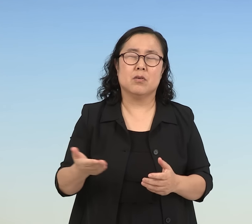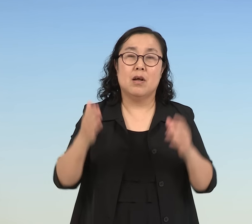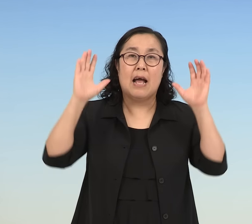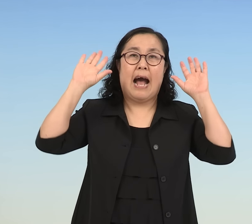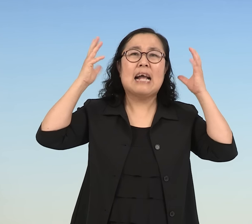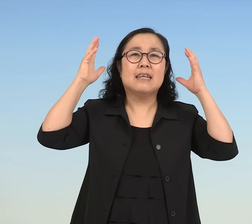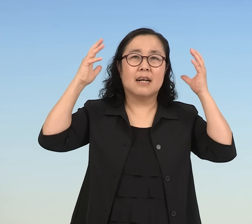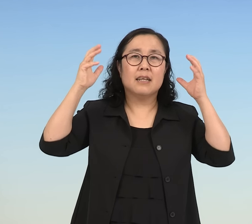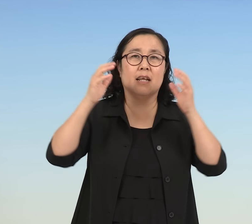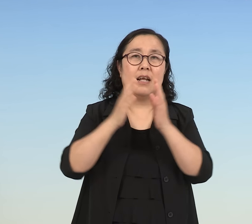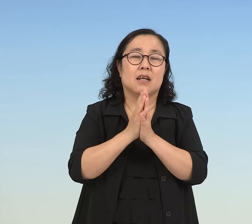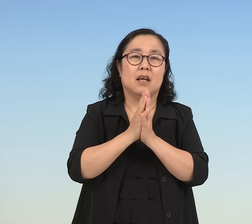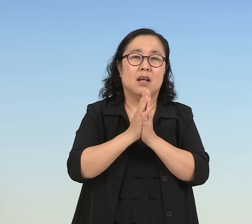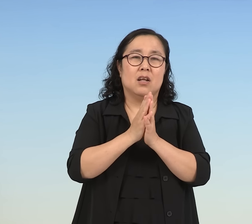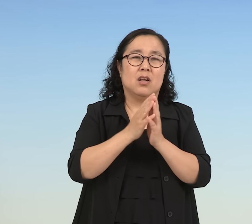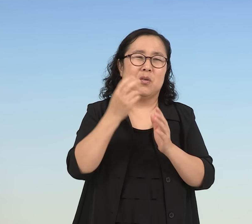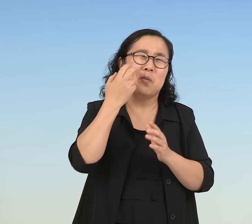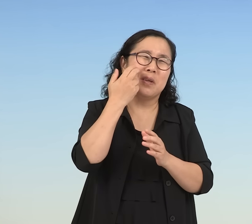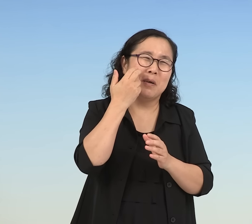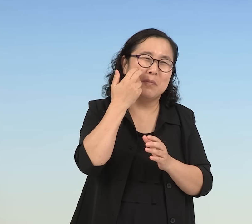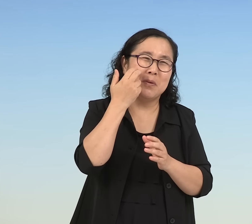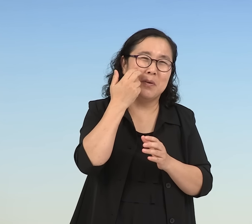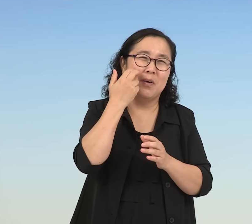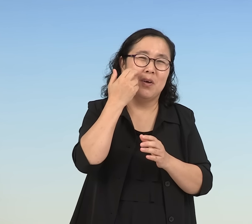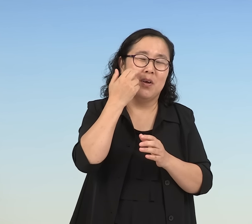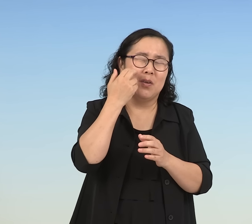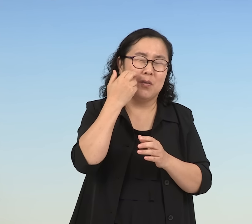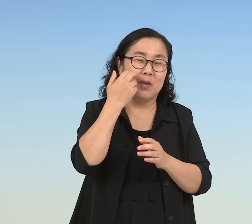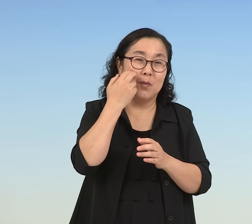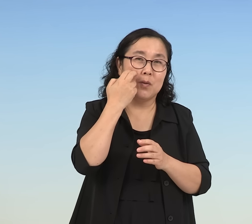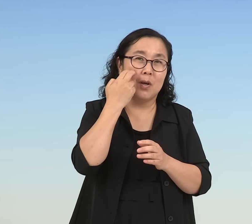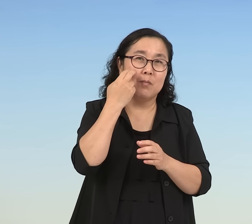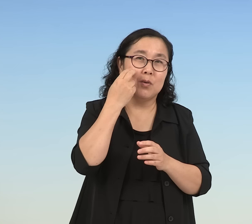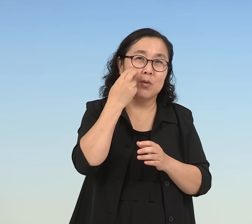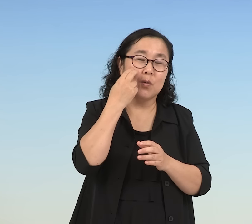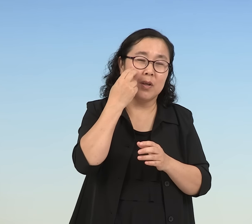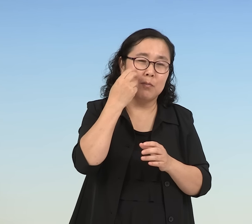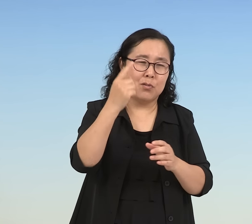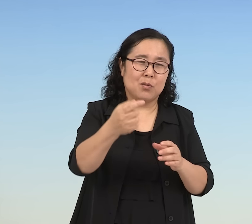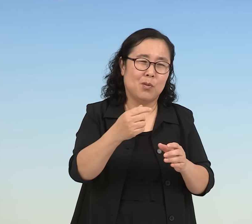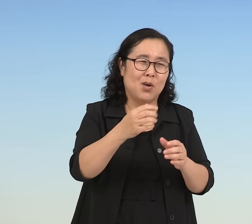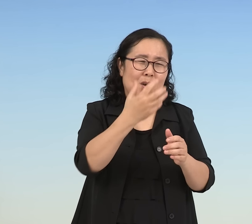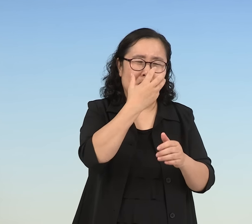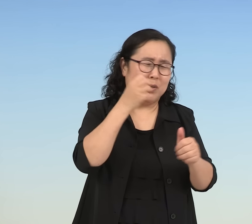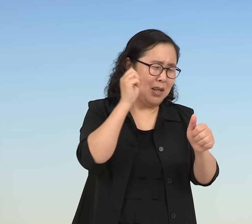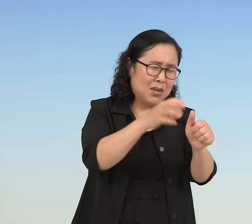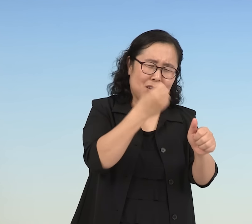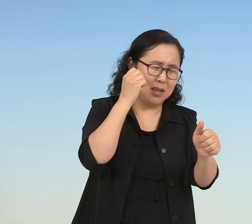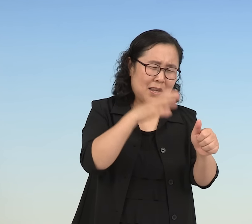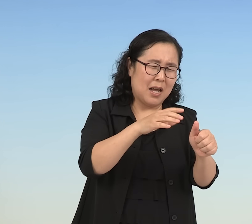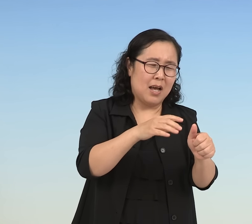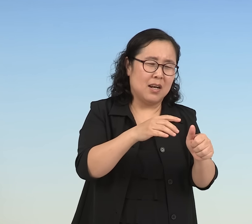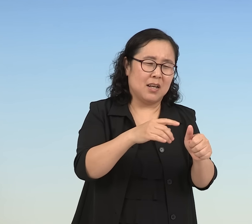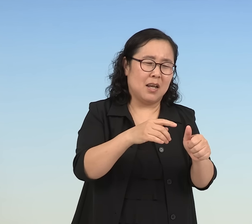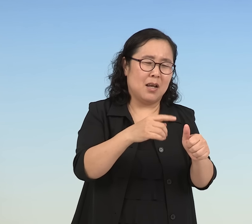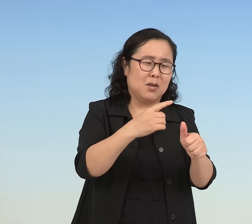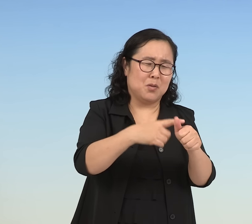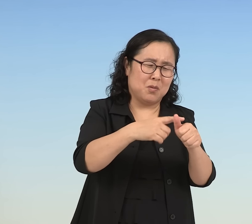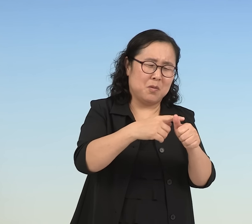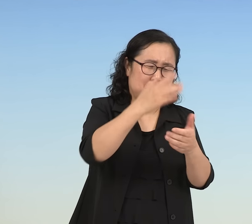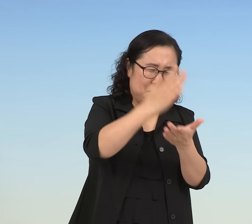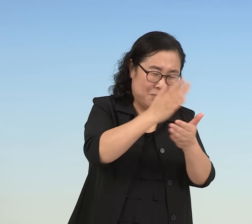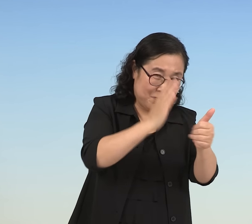그 애들 보고 그렇게 그 우스갯소리 한다고 아 그분은 또 진심으로 말했는지 모르지만 그래도 나만